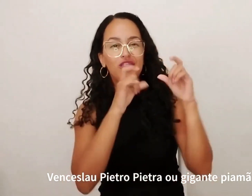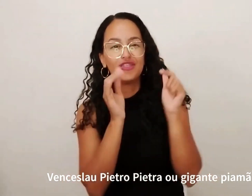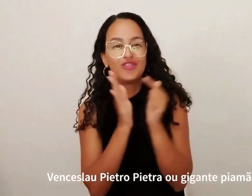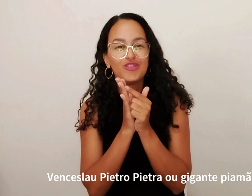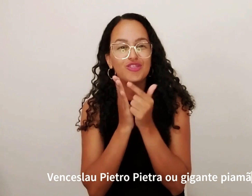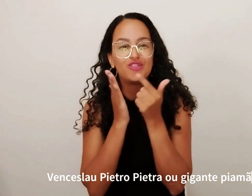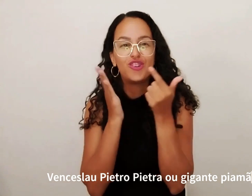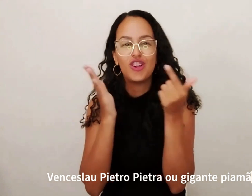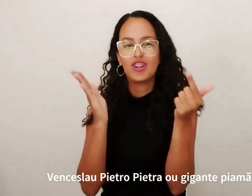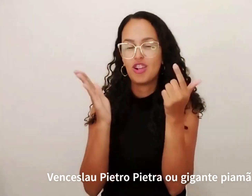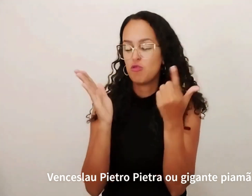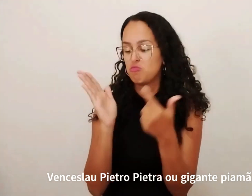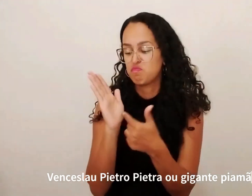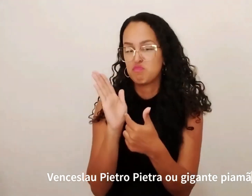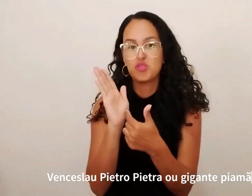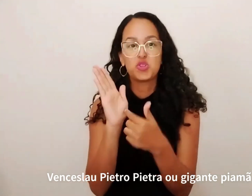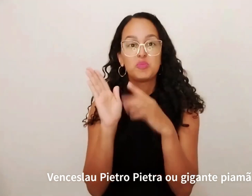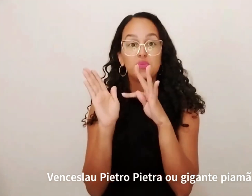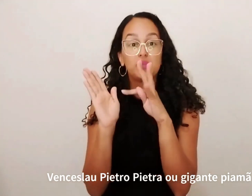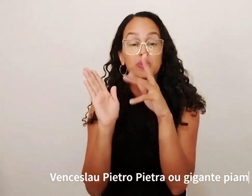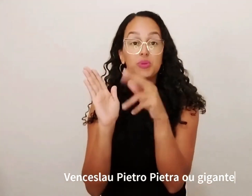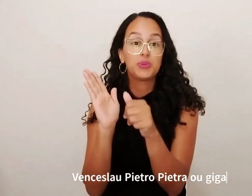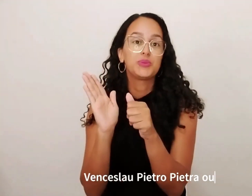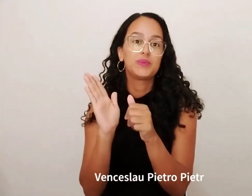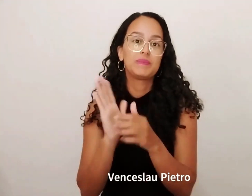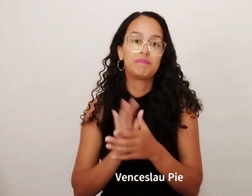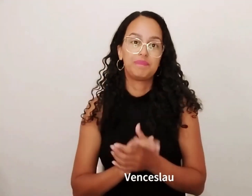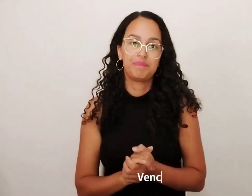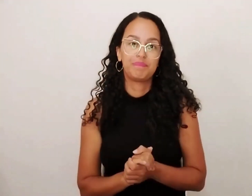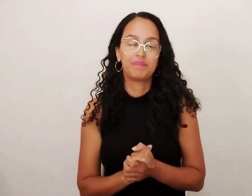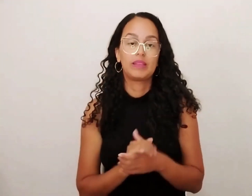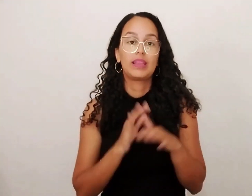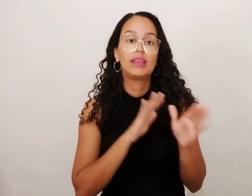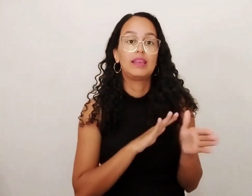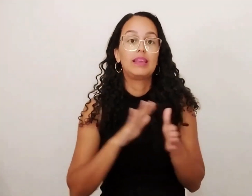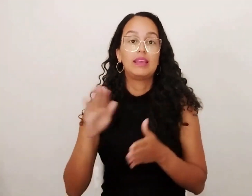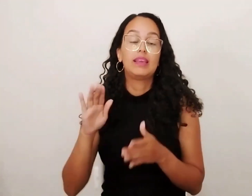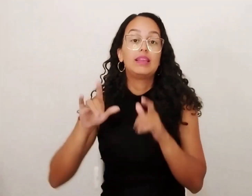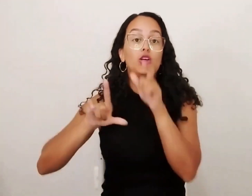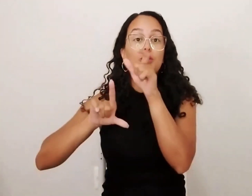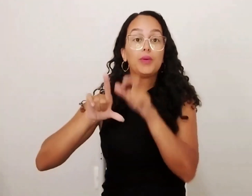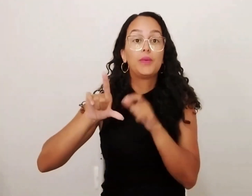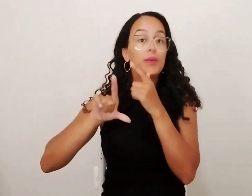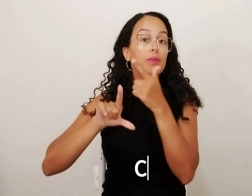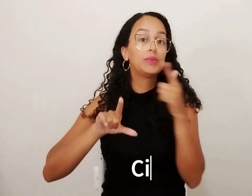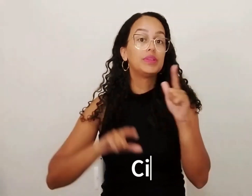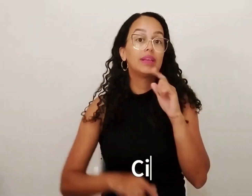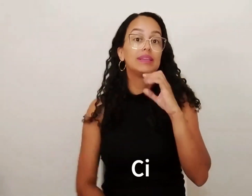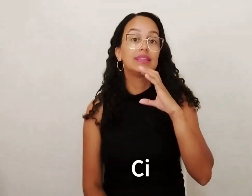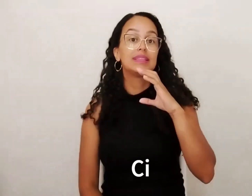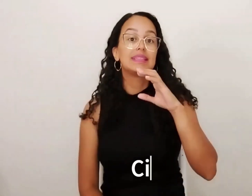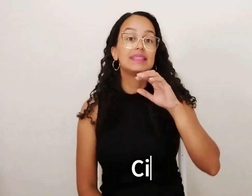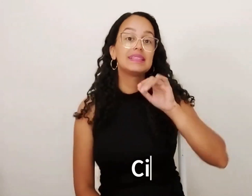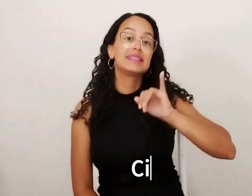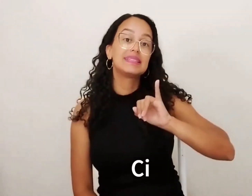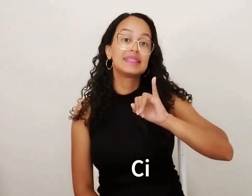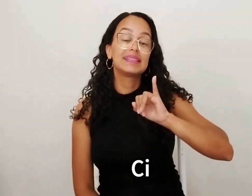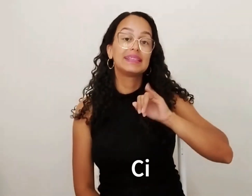mãe do mato, ela faz parte da tribo das Icamiabas,